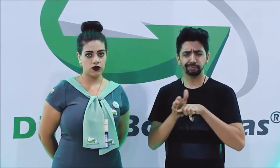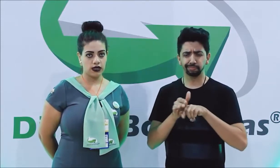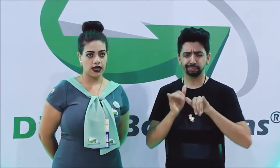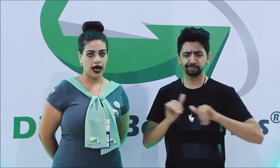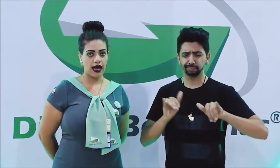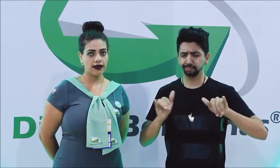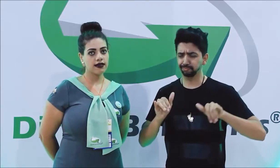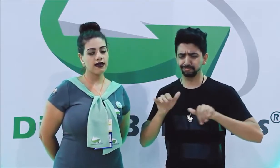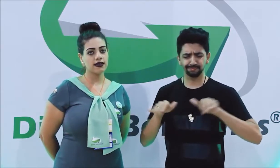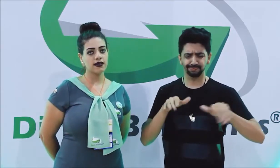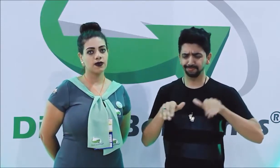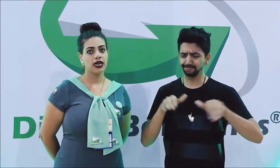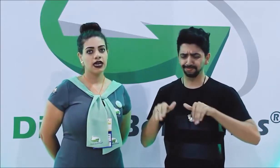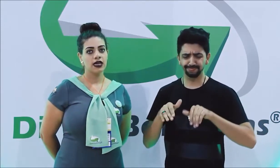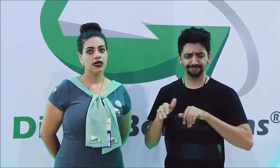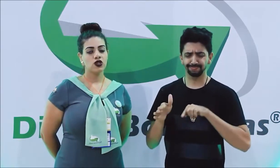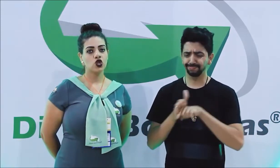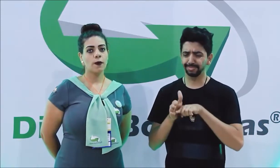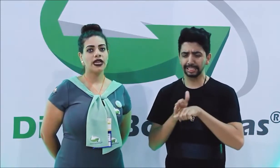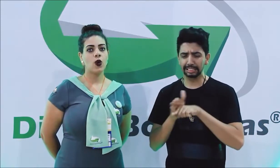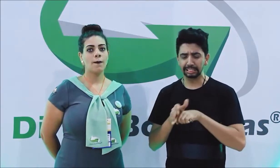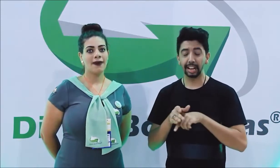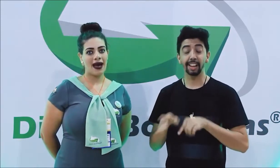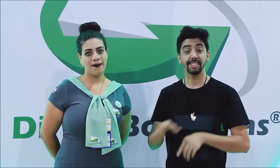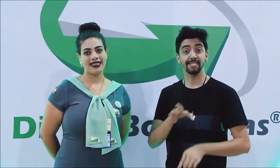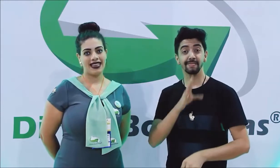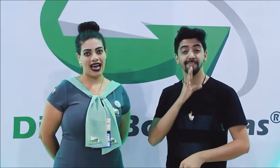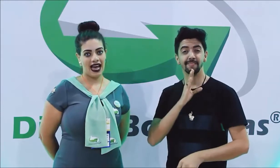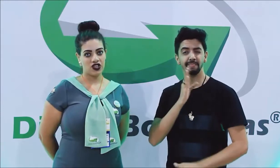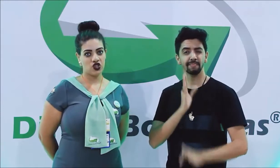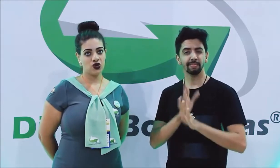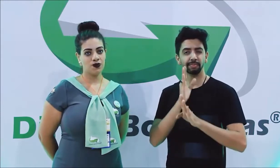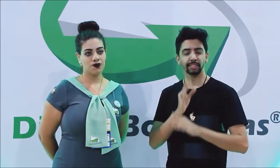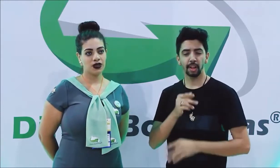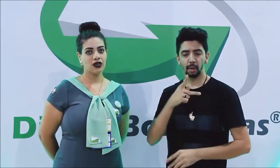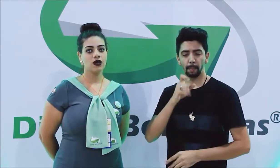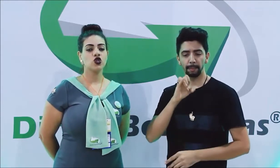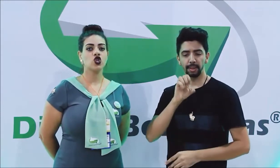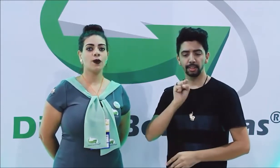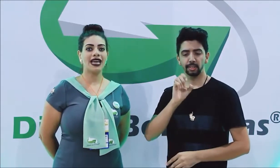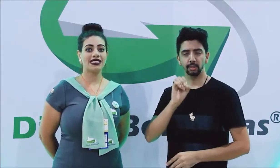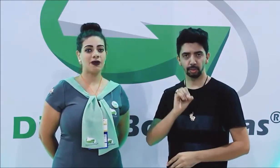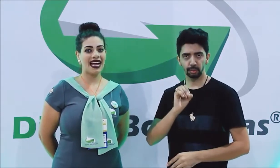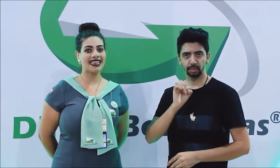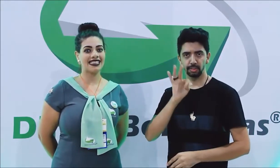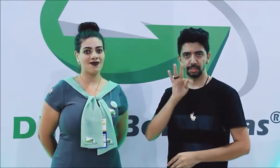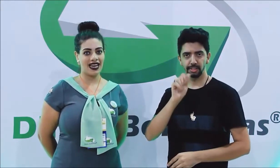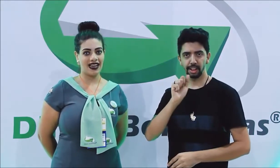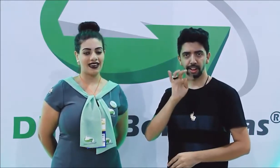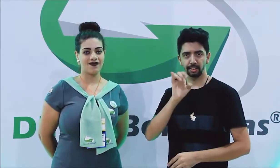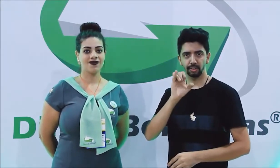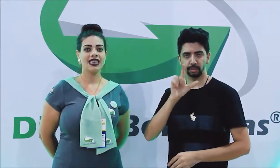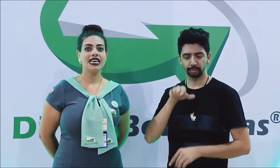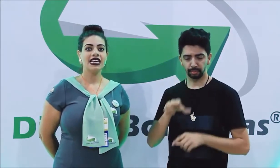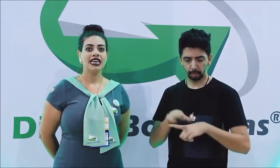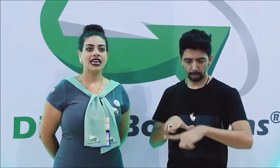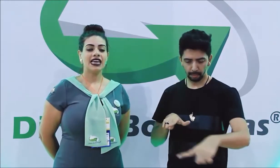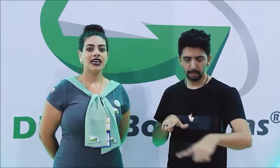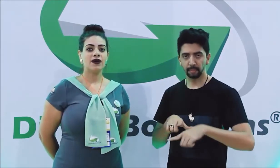pisos táteis, sobre o mapa tátil, sobre as placas em braille.